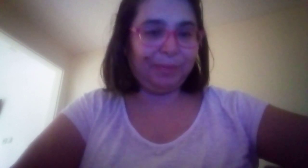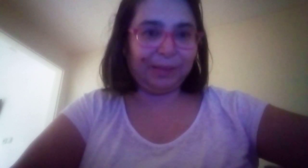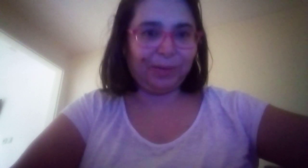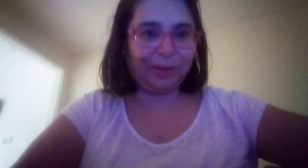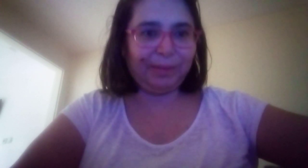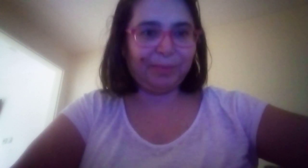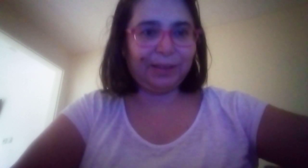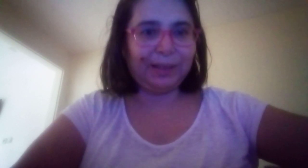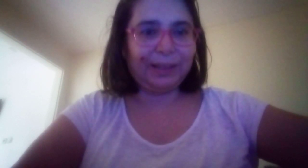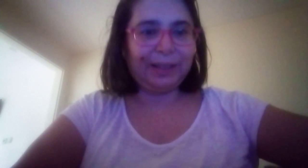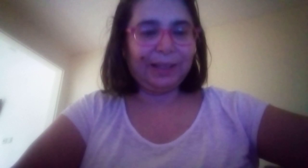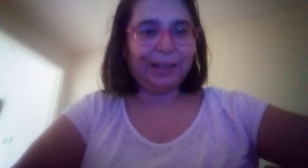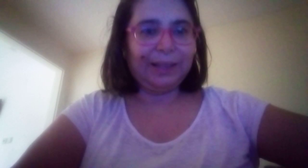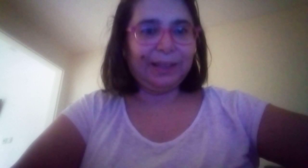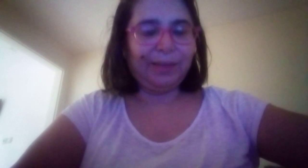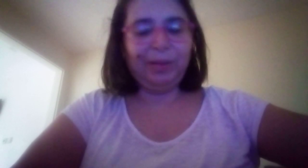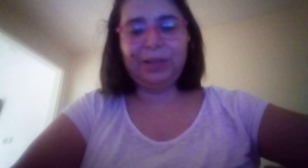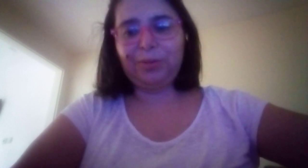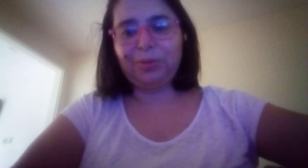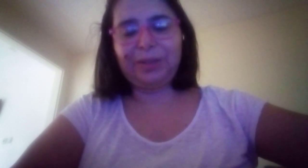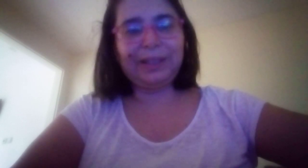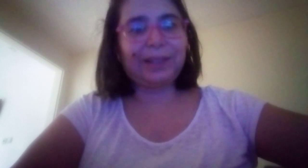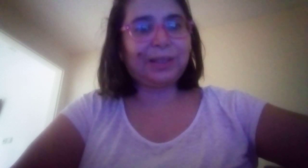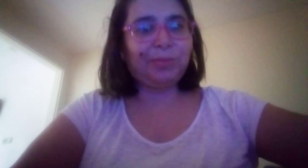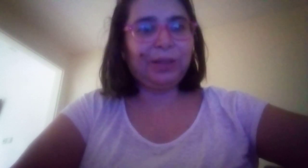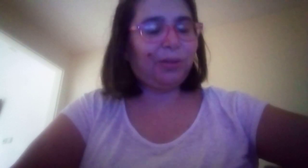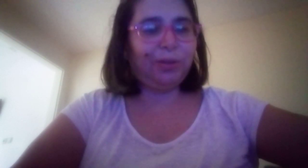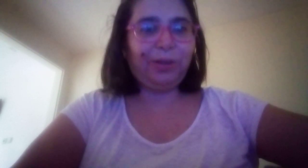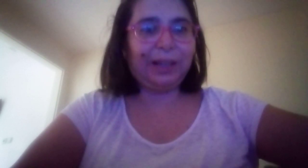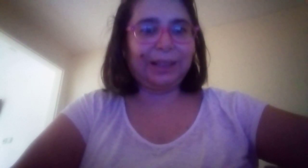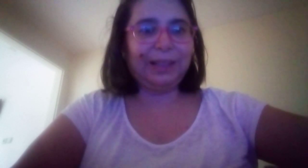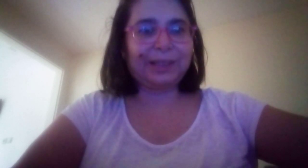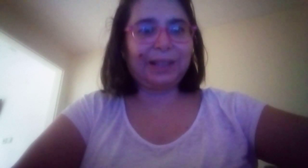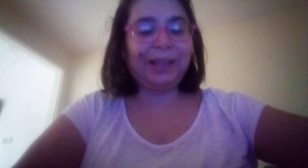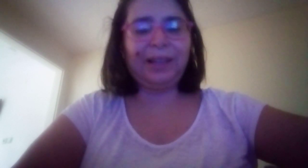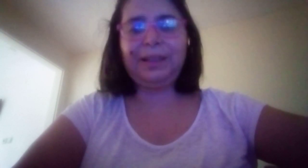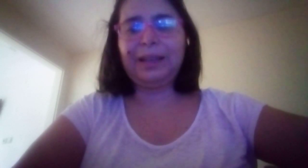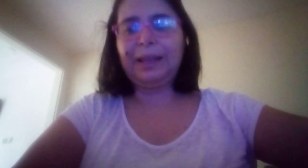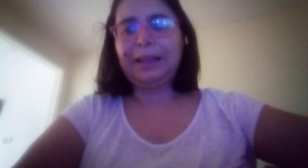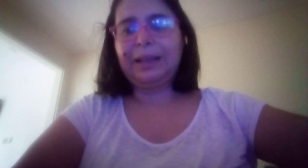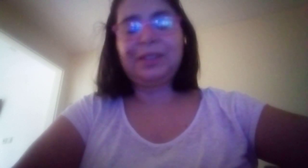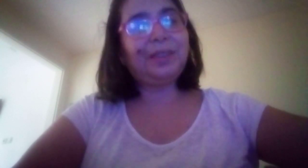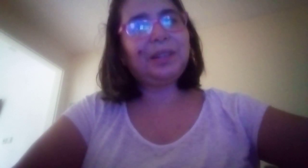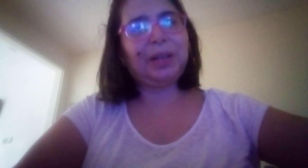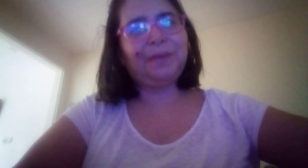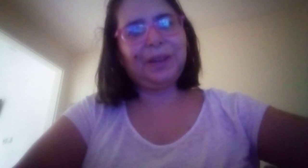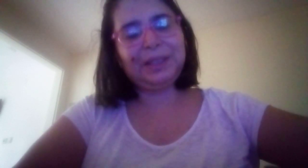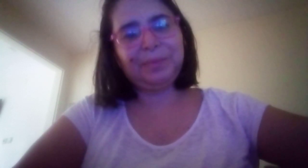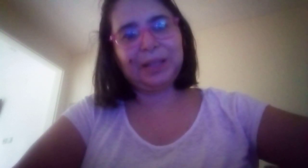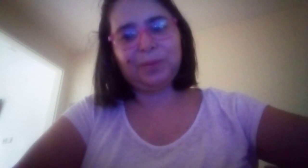dedim diyor tamam mı birlikte oturduk yedik işte bunlar oluyor arkadaşlar yani hani Canlarım benim fanlarım benim